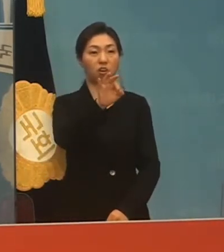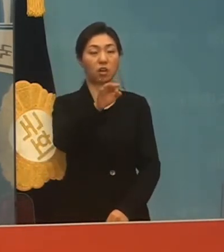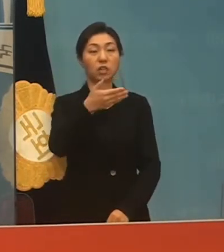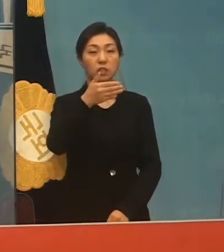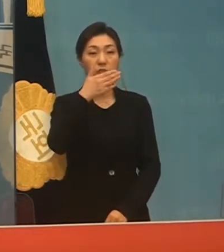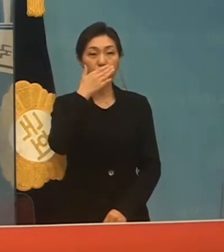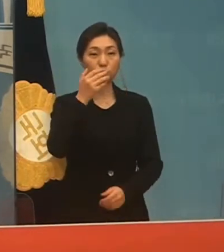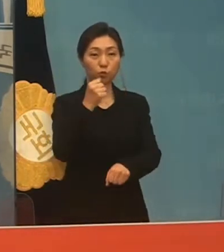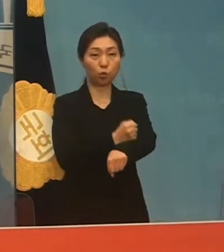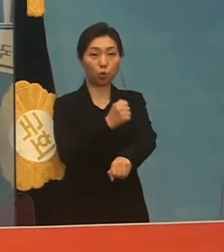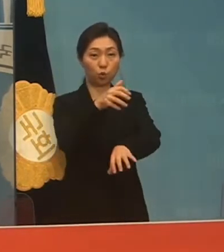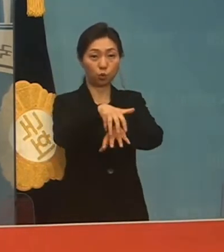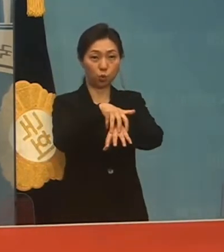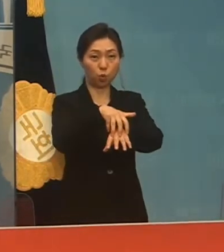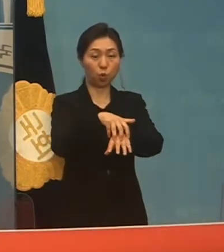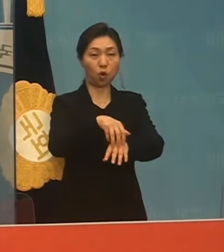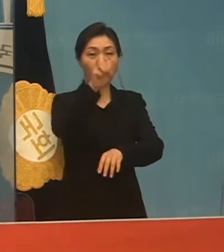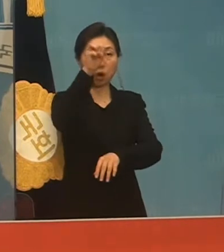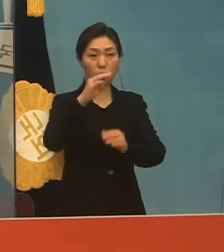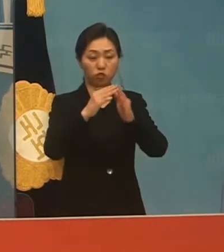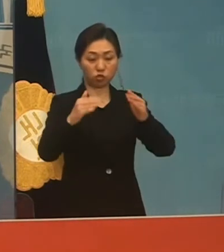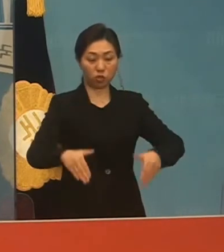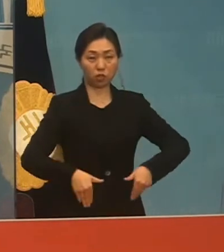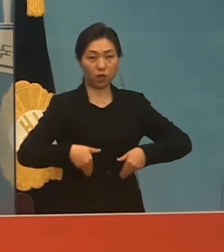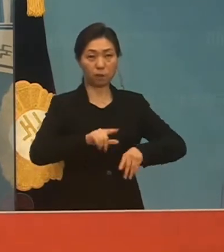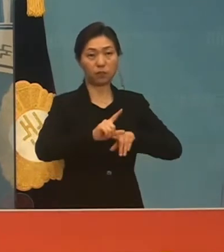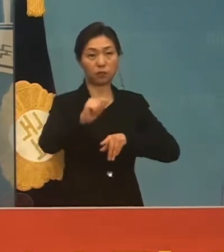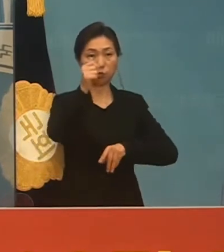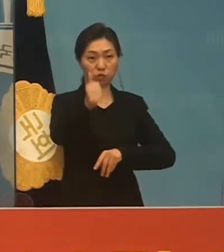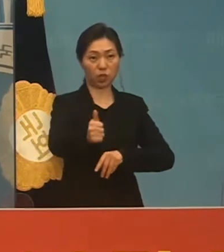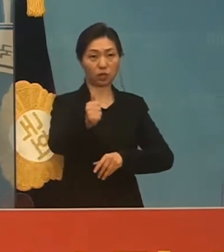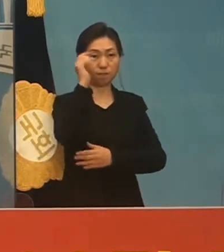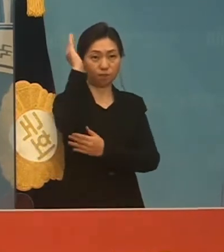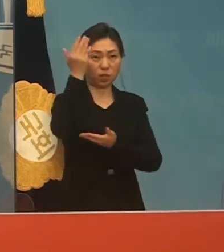화성식품노조 광주전남 지부장님이신 김성호 지부장님 말씀 듣겠습니다.